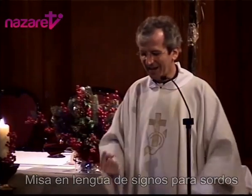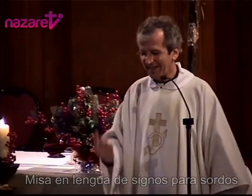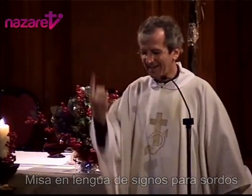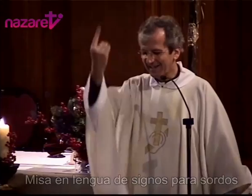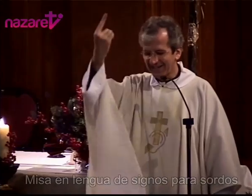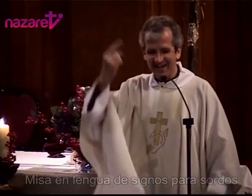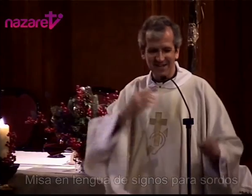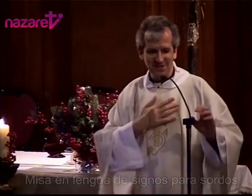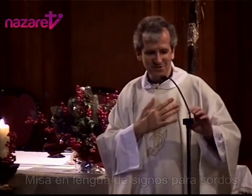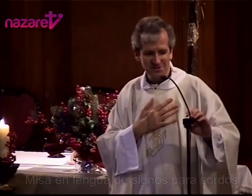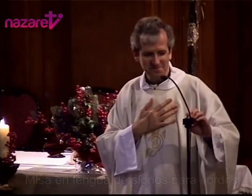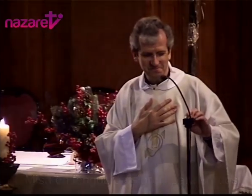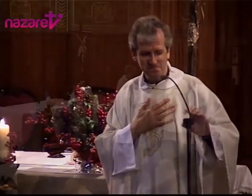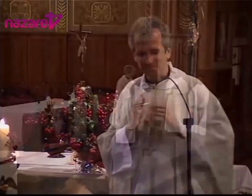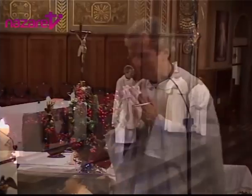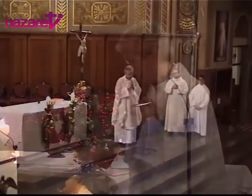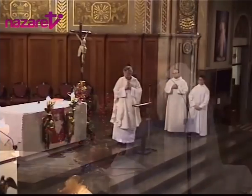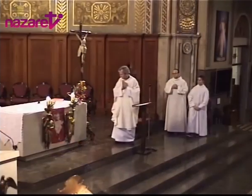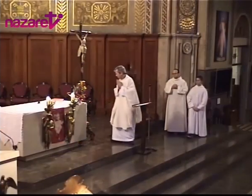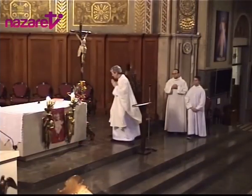Demos gracias a Dios.